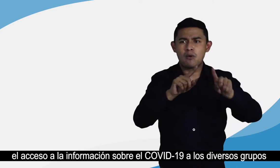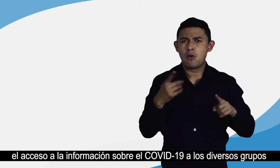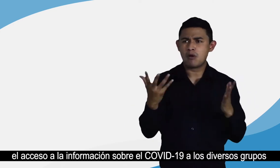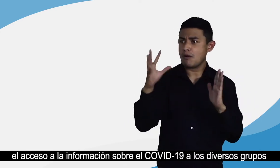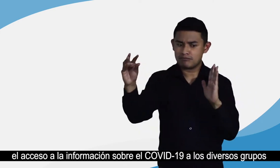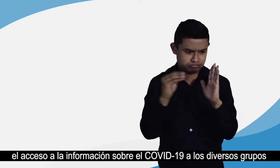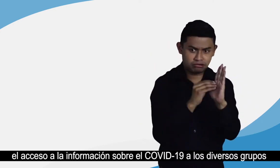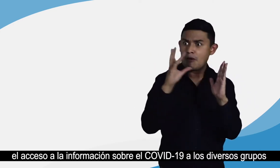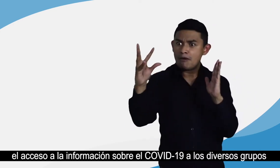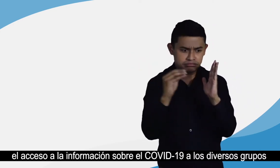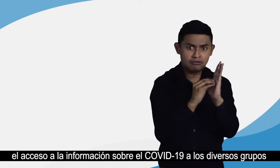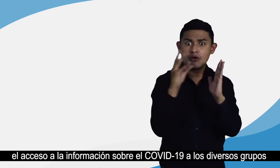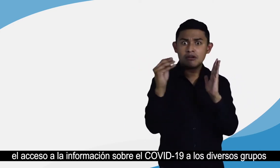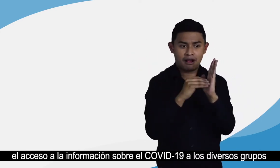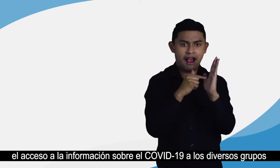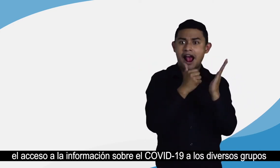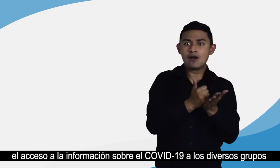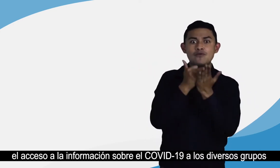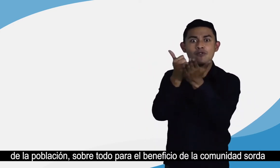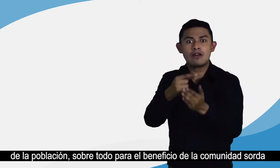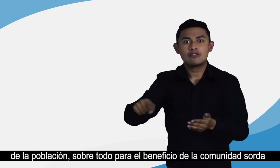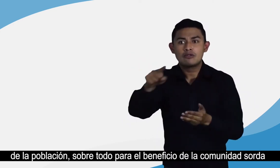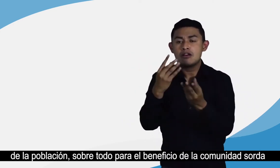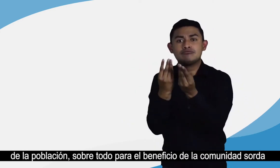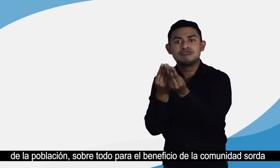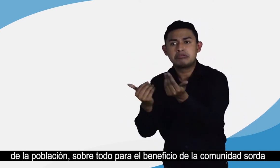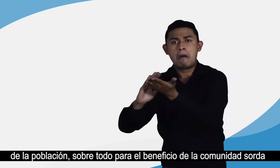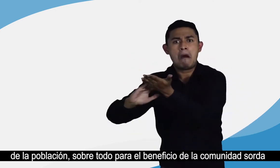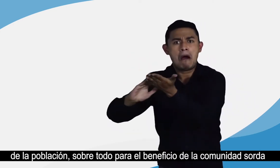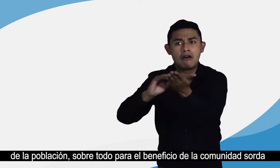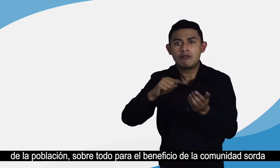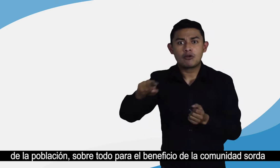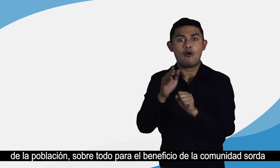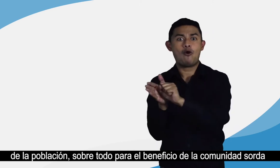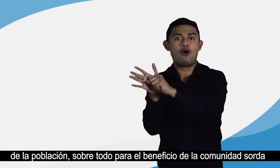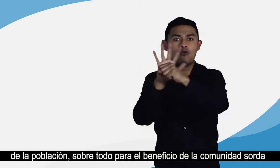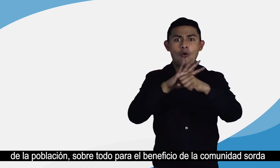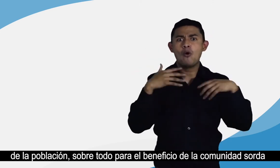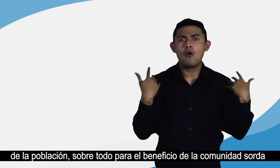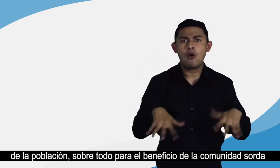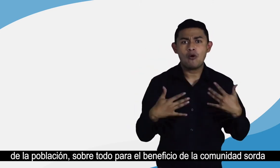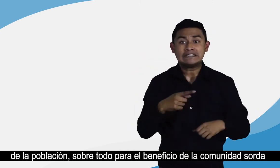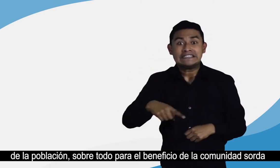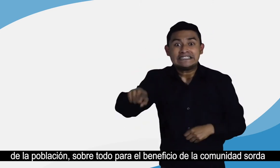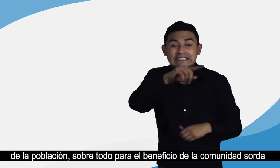-19 a los diversos grupos de la población, sobre todo para el beneficio de la comunidad sorda,